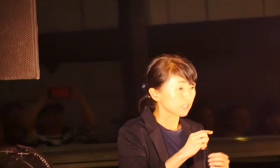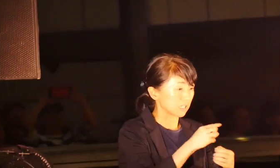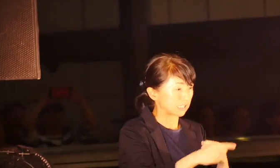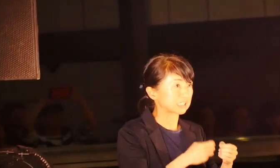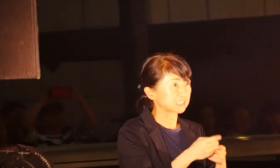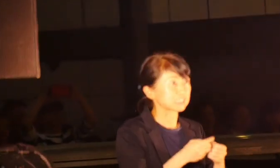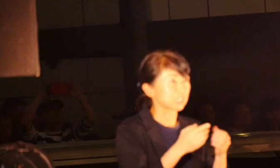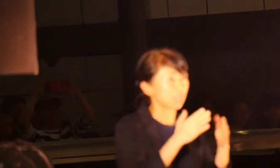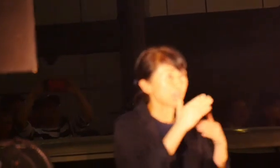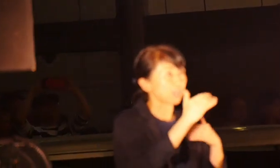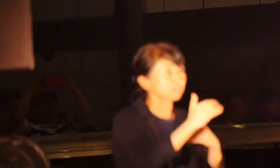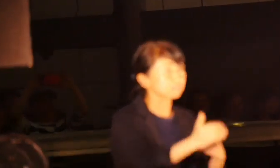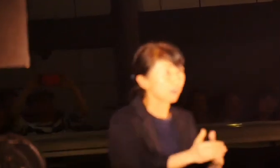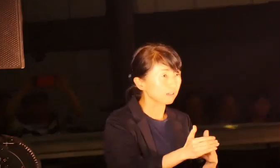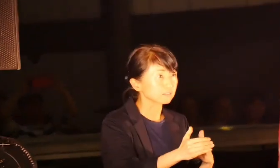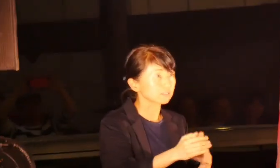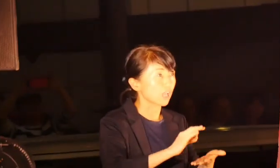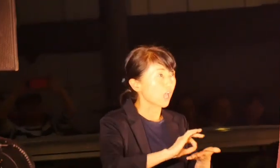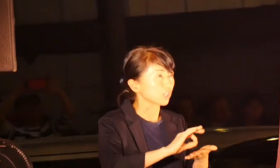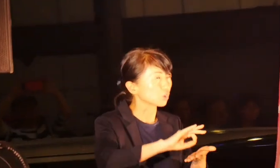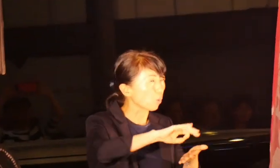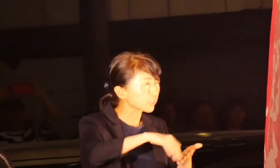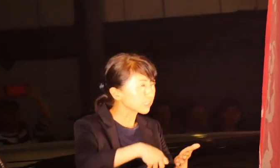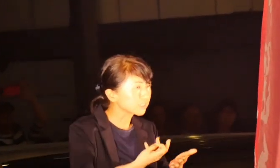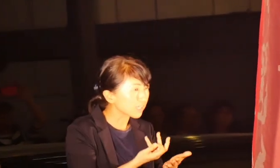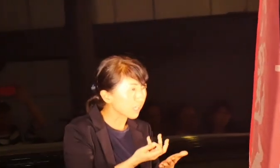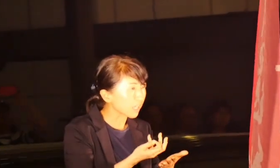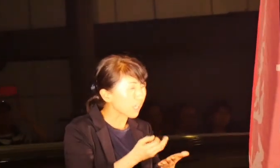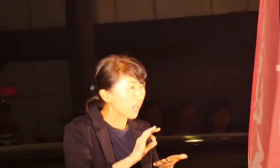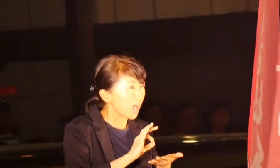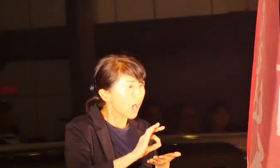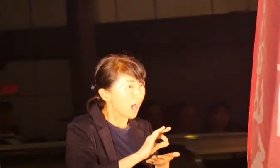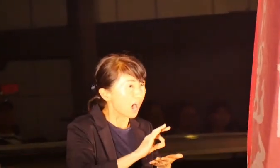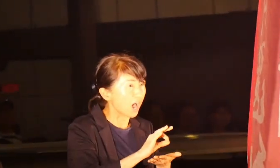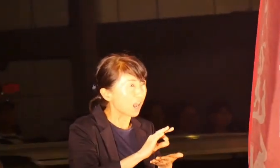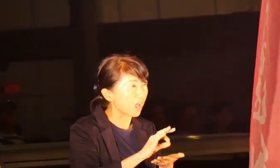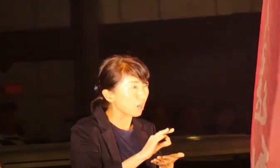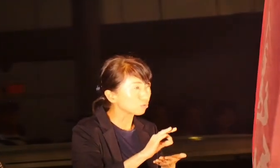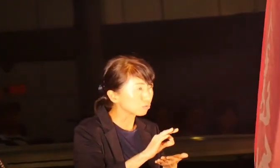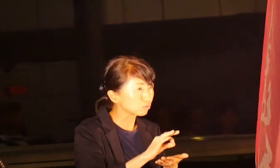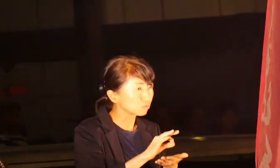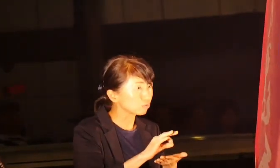で消費税にどれぐらいのお金を払っているか分かっていない。